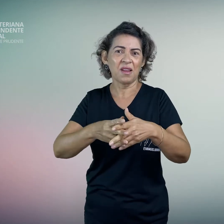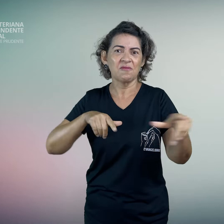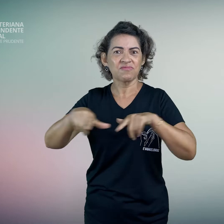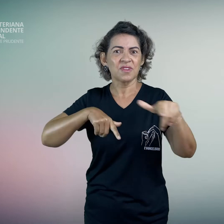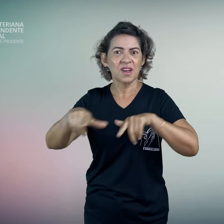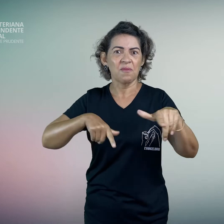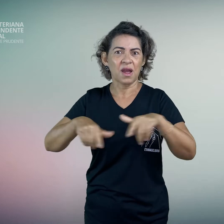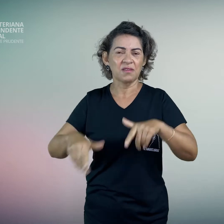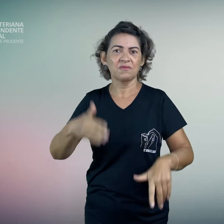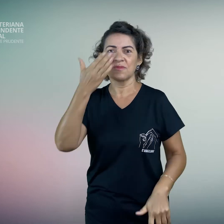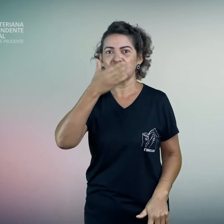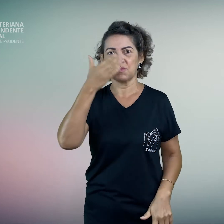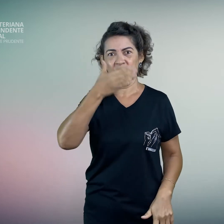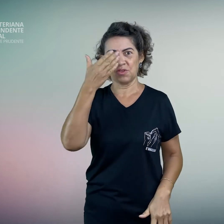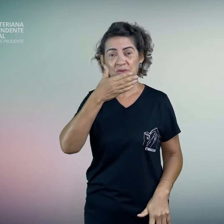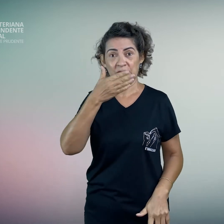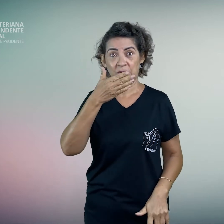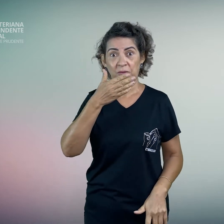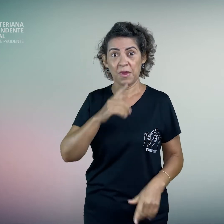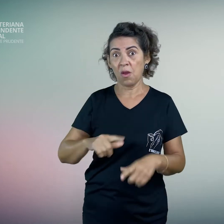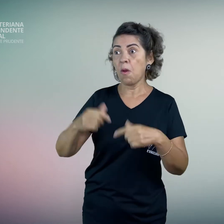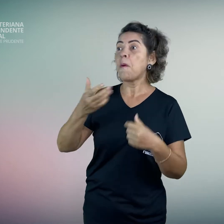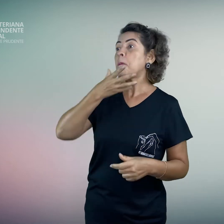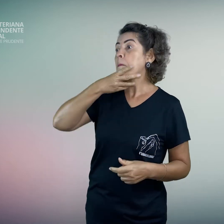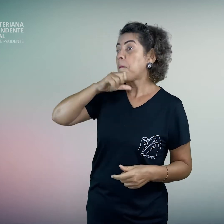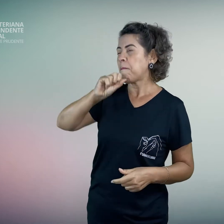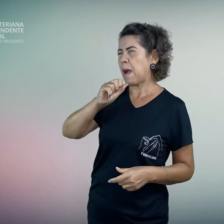pública de que um dia ele havia adulterado.